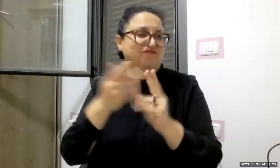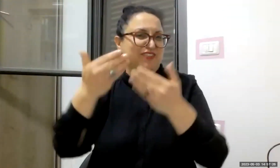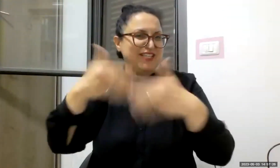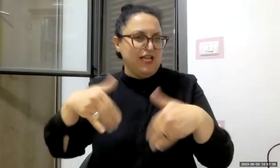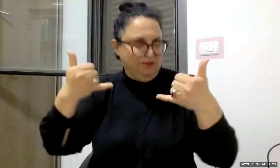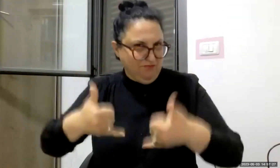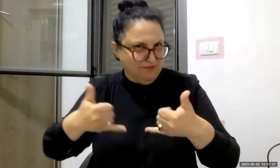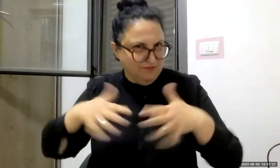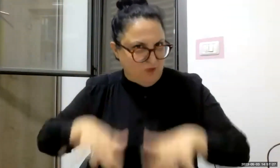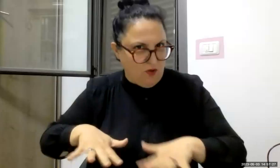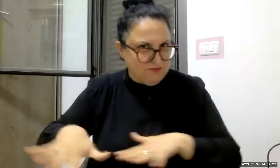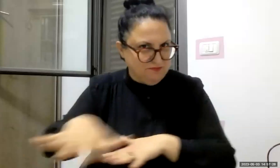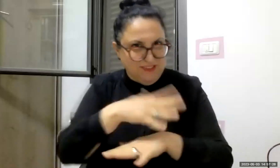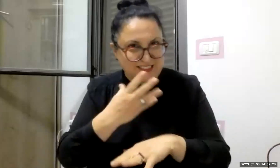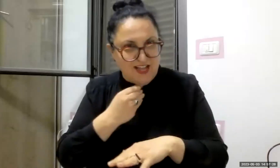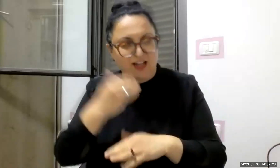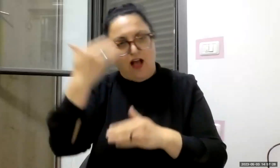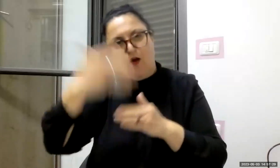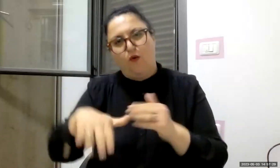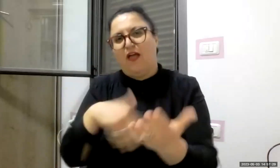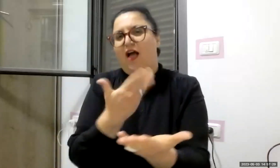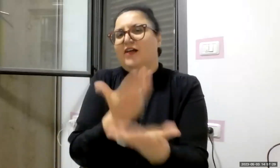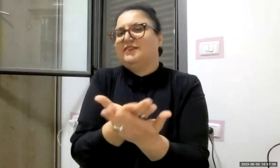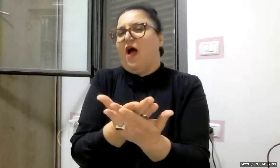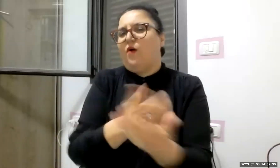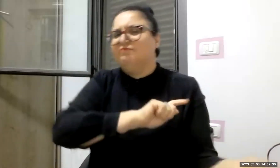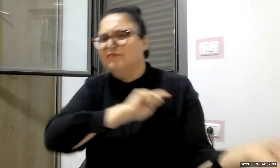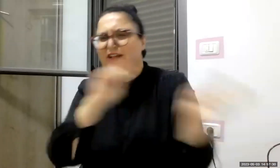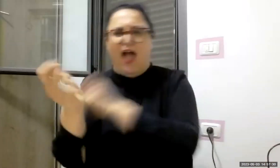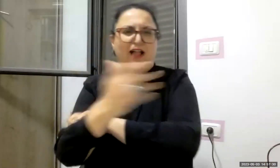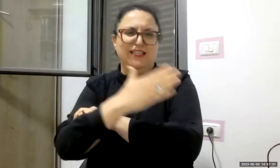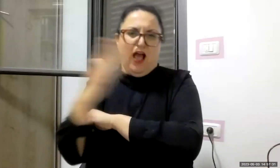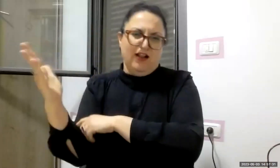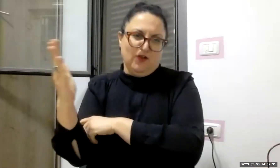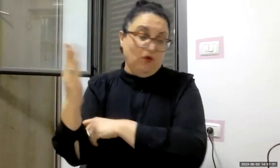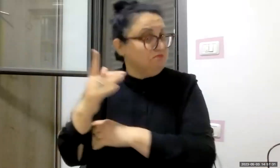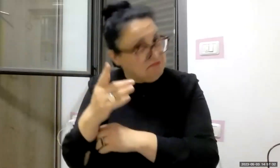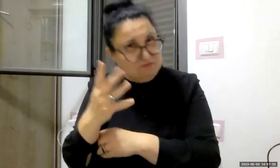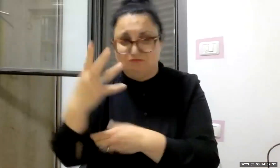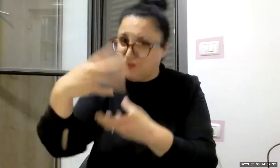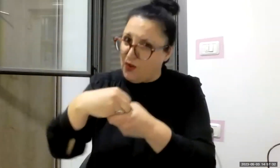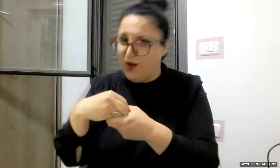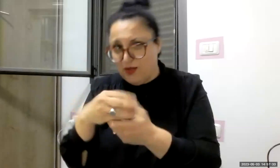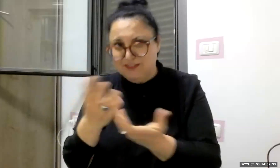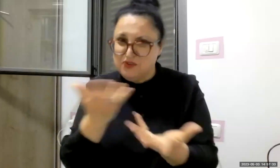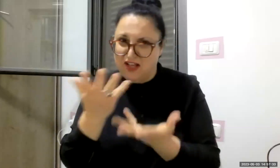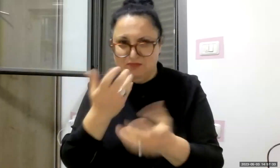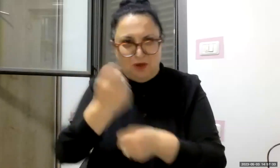ועל קהילת הנכין כאן בישראל. והחלק השלישי יכלול הצעות